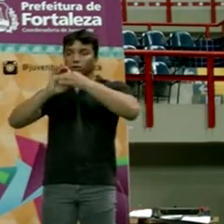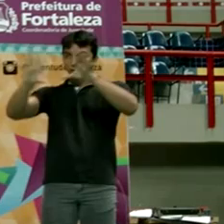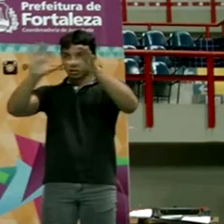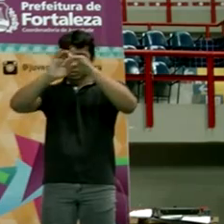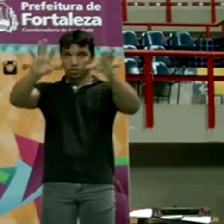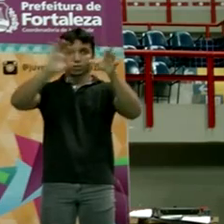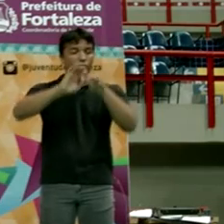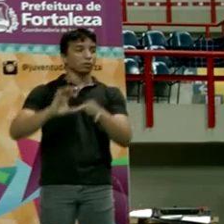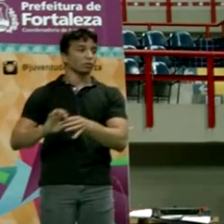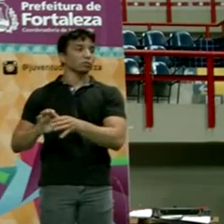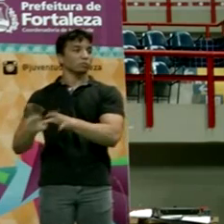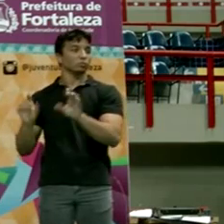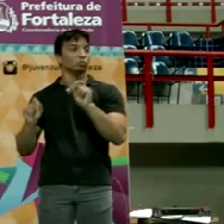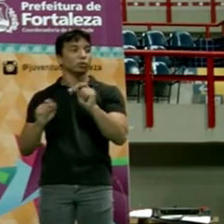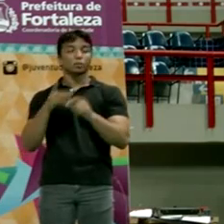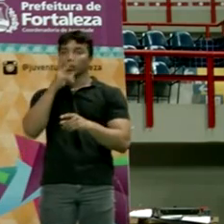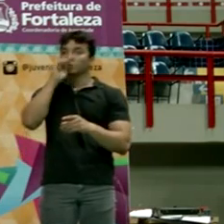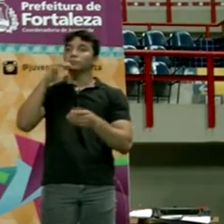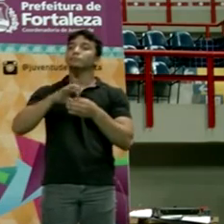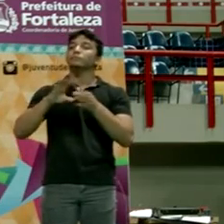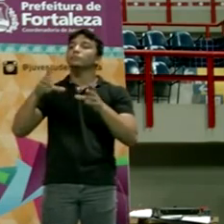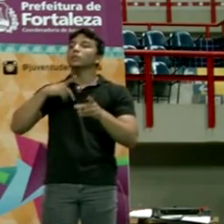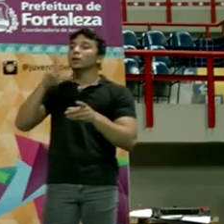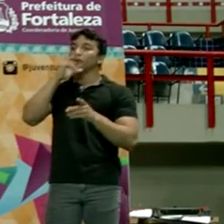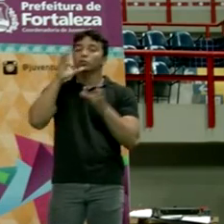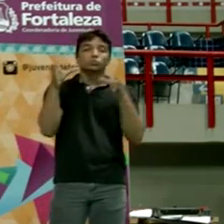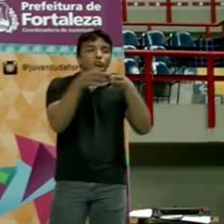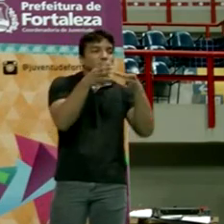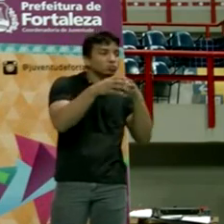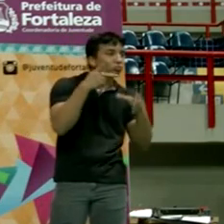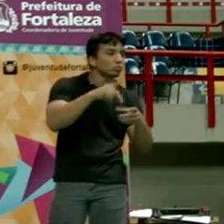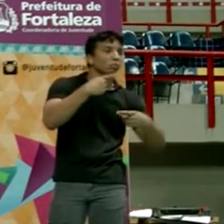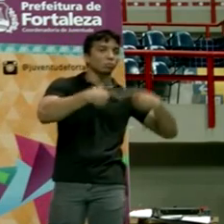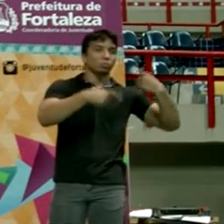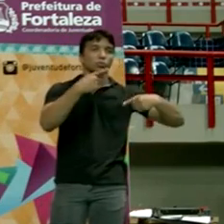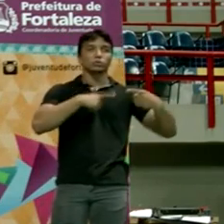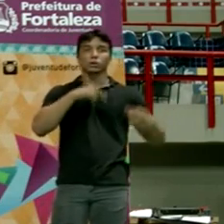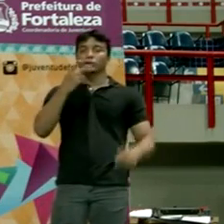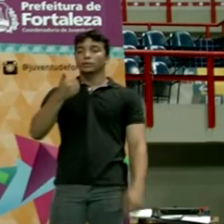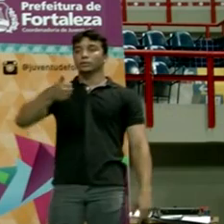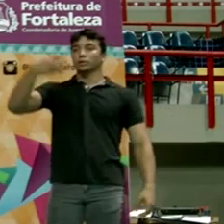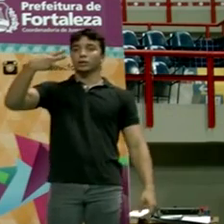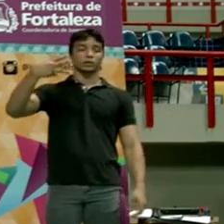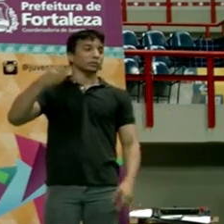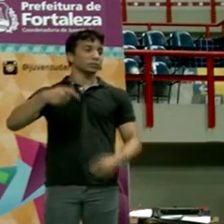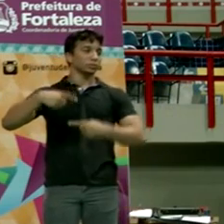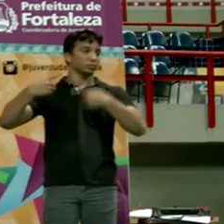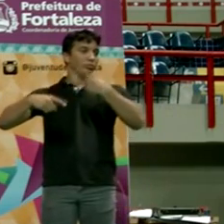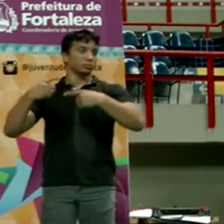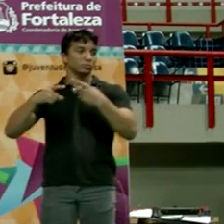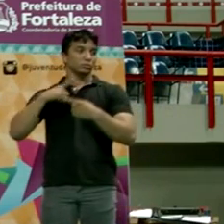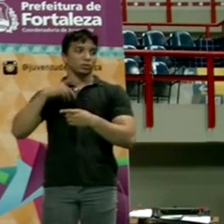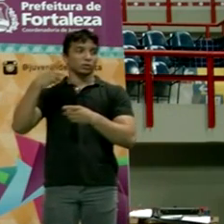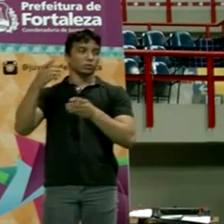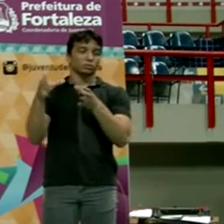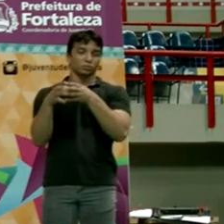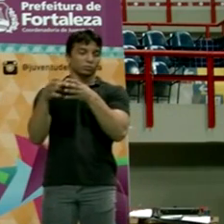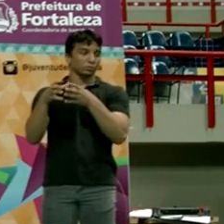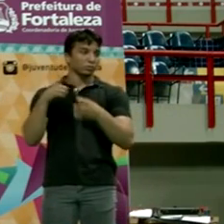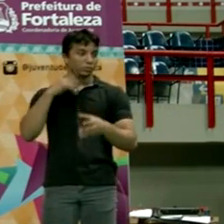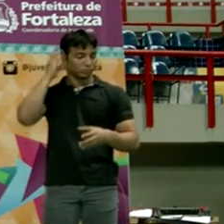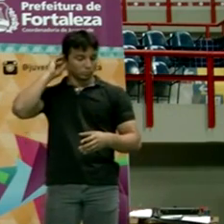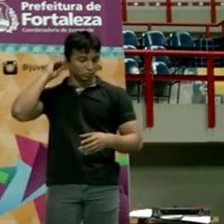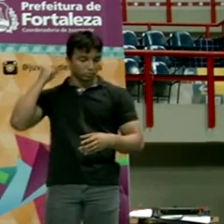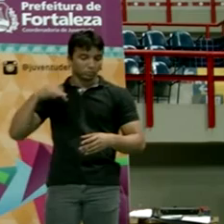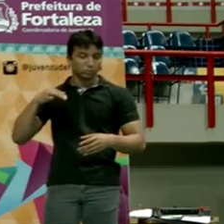livres, com pluripartidarismo. O Brasil passa a ter 13 partidos políticos. Já era